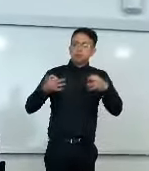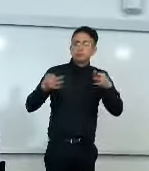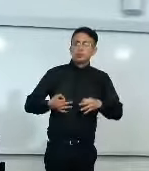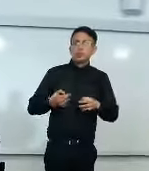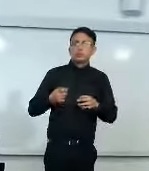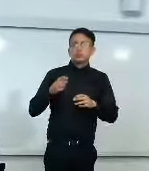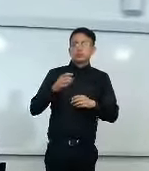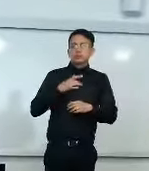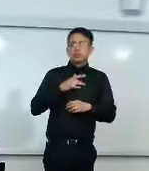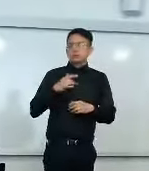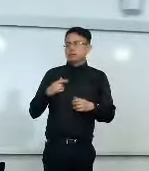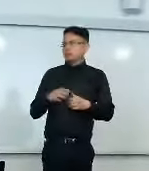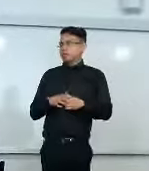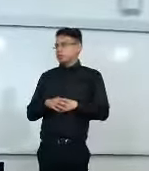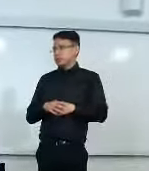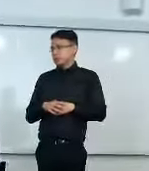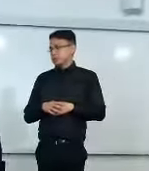discapacidad.